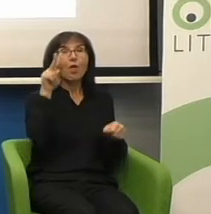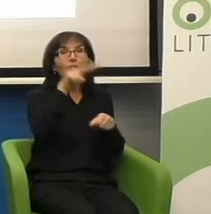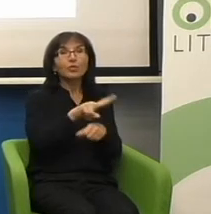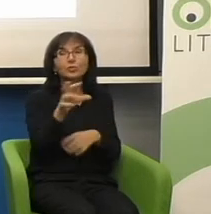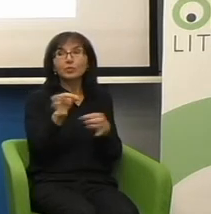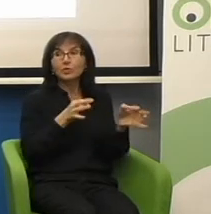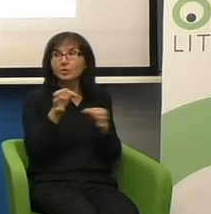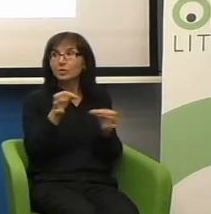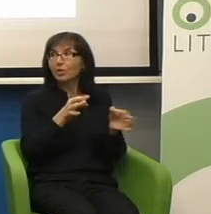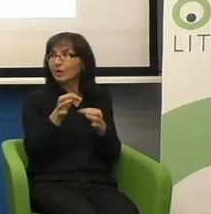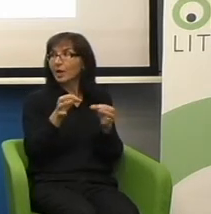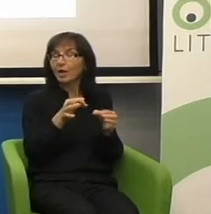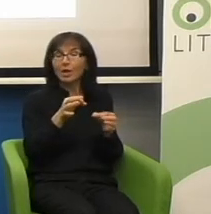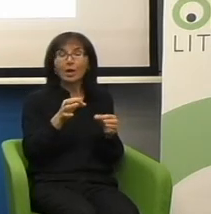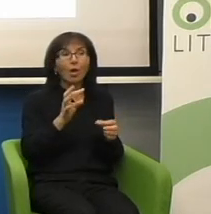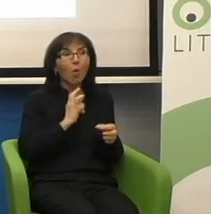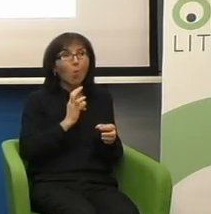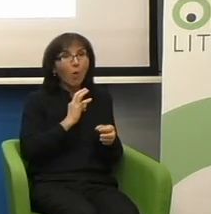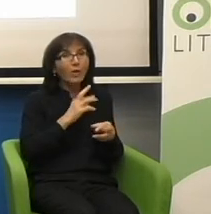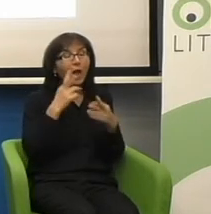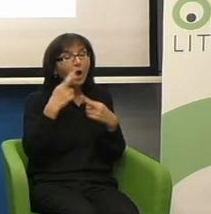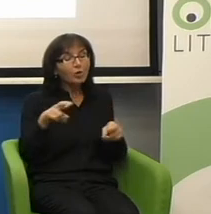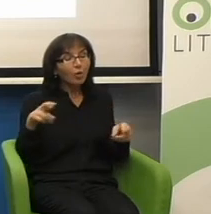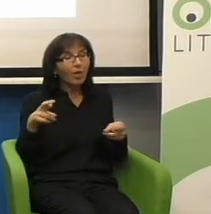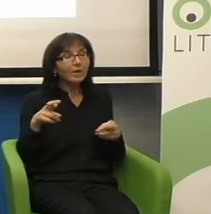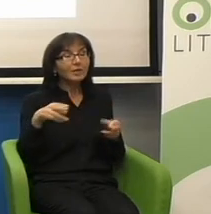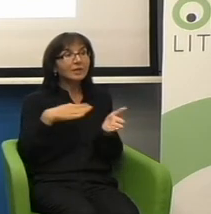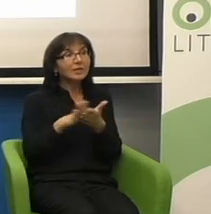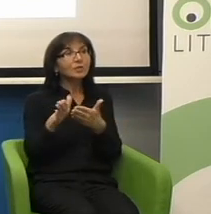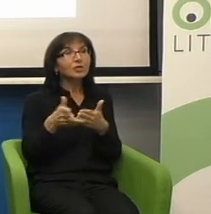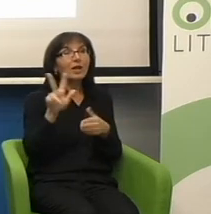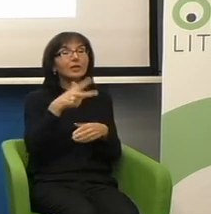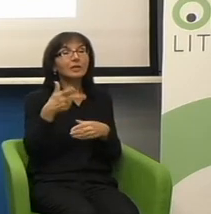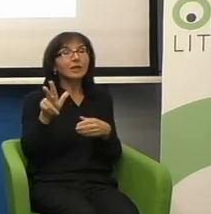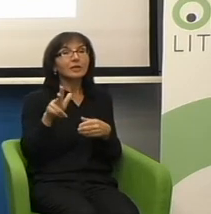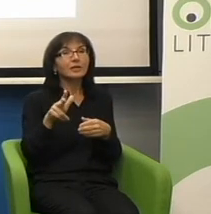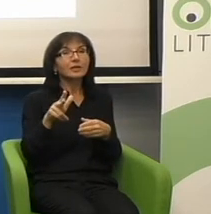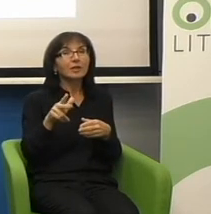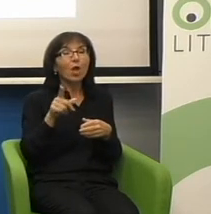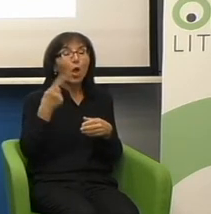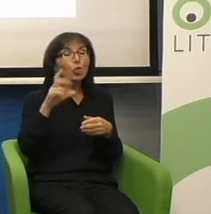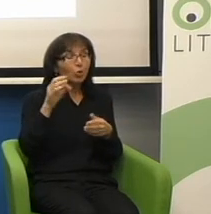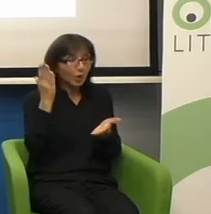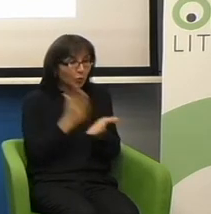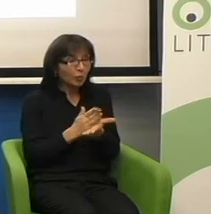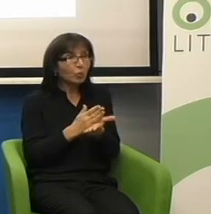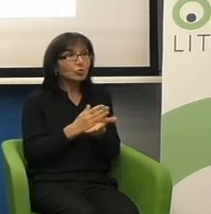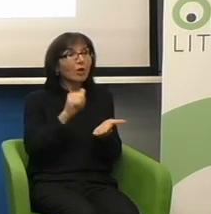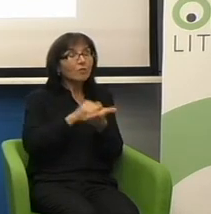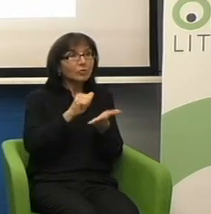czy moja rola zaczyna się mniej więcej w momencie, kiedy Dorota już wydała